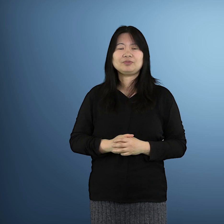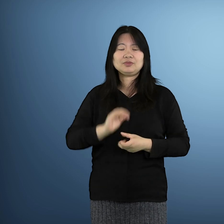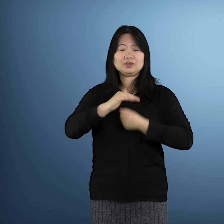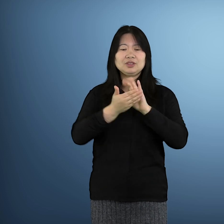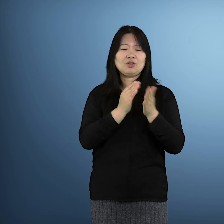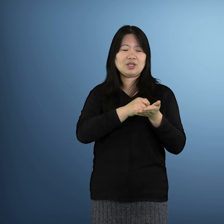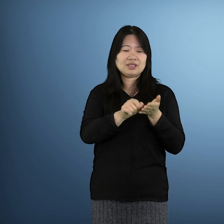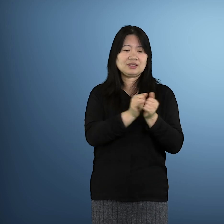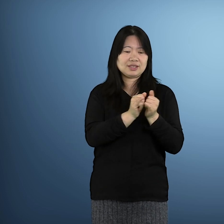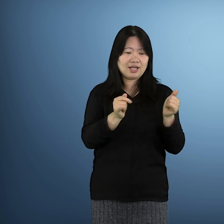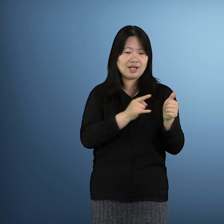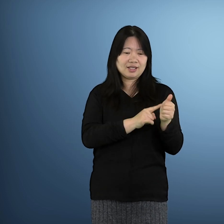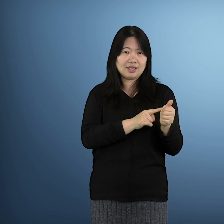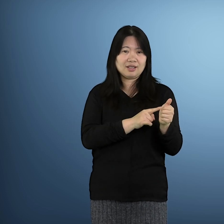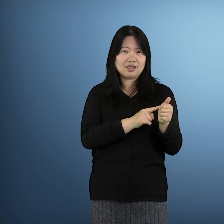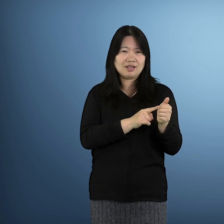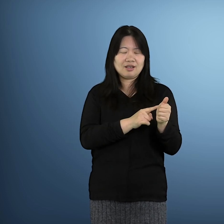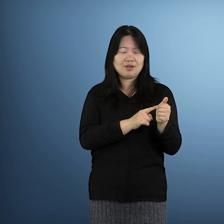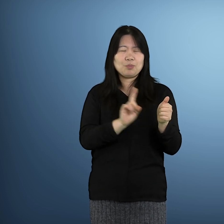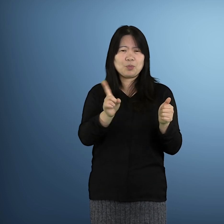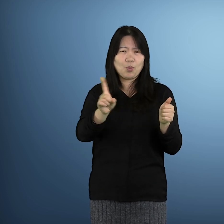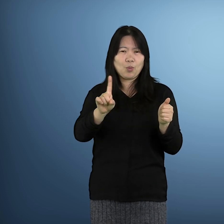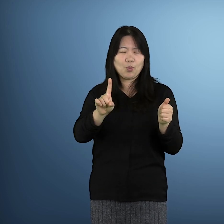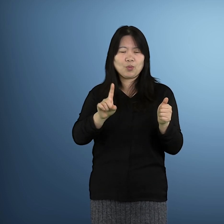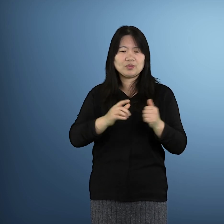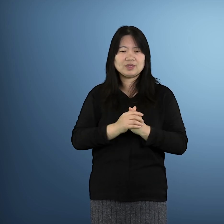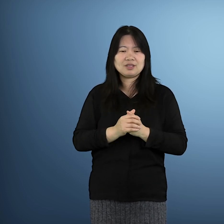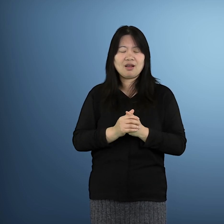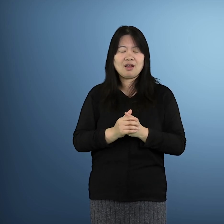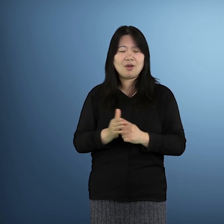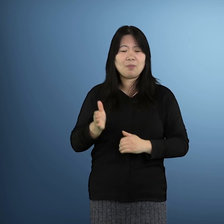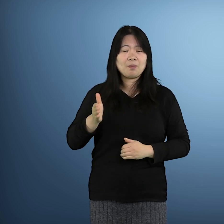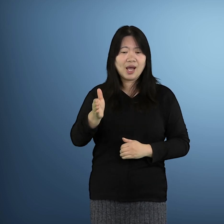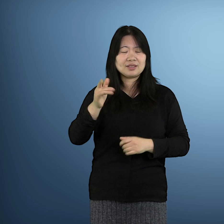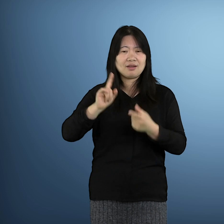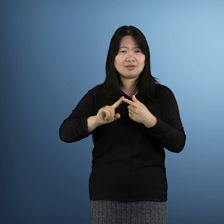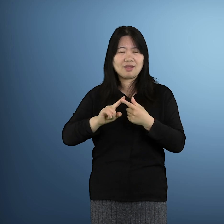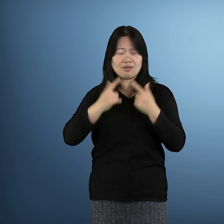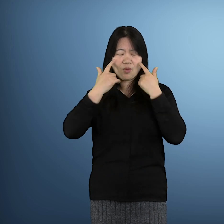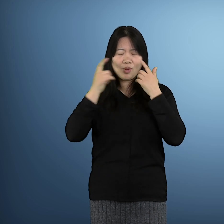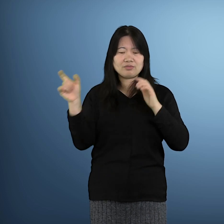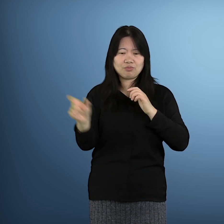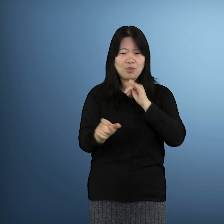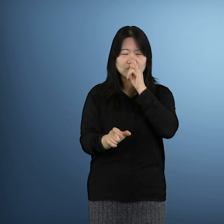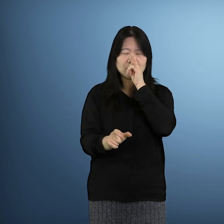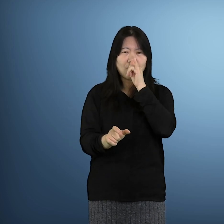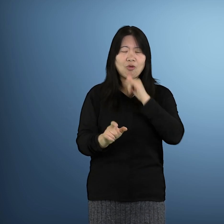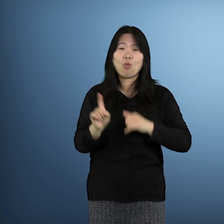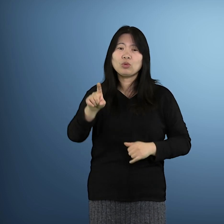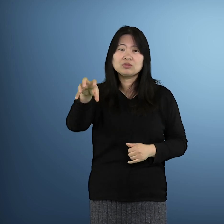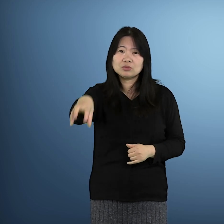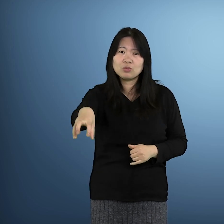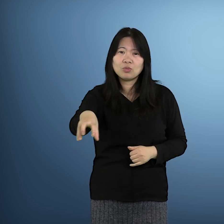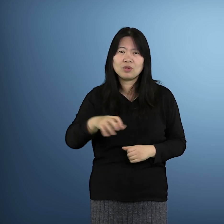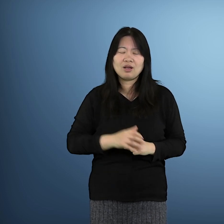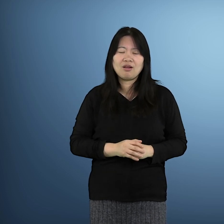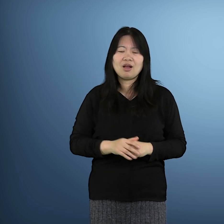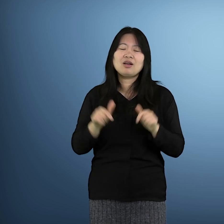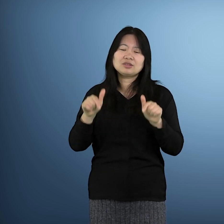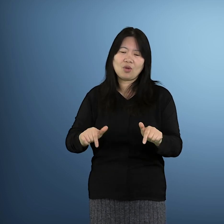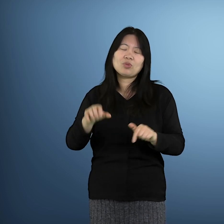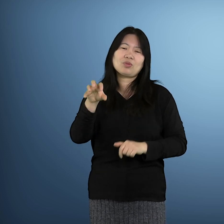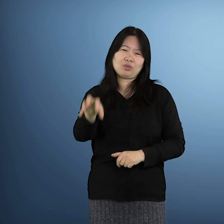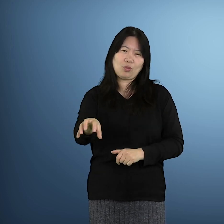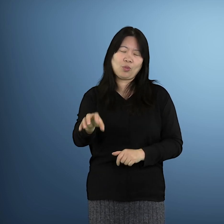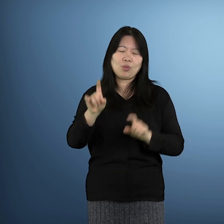성경 기자가 유독 여기에 방향을 표현했어요. 그렇죠? 어느 쪽으로요?